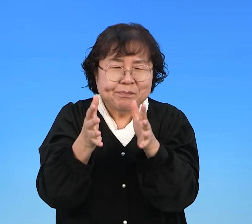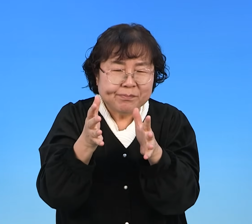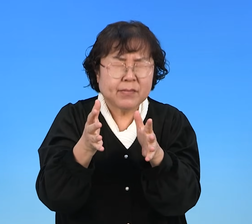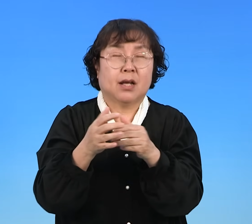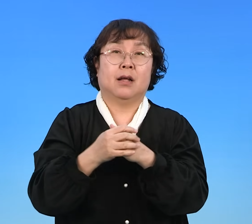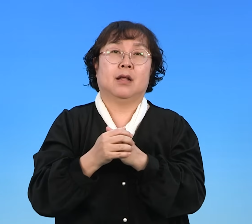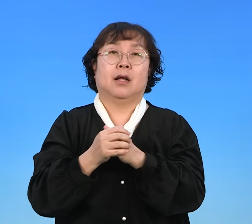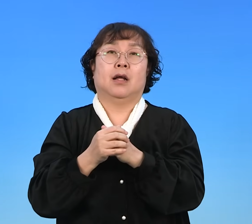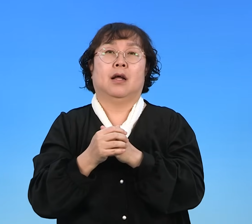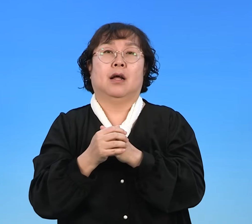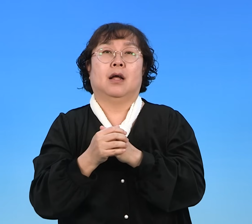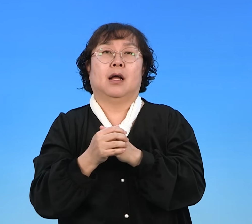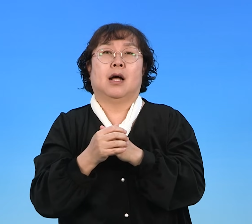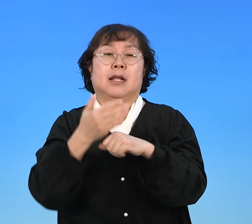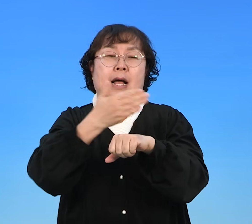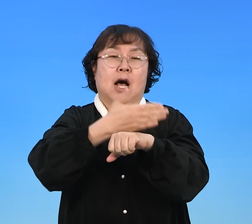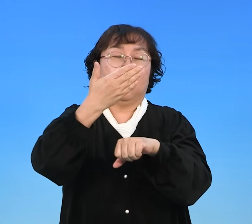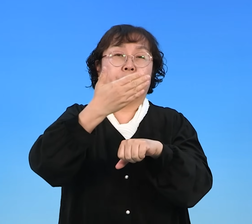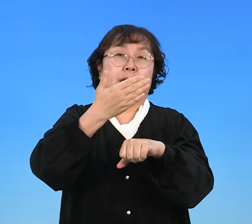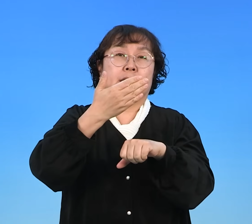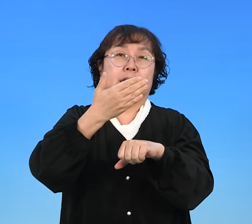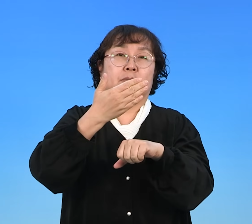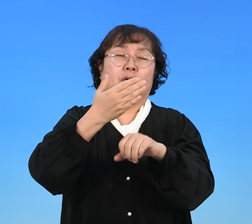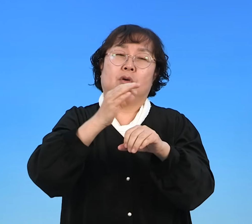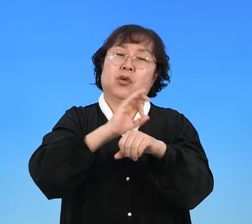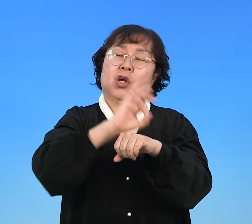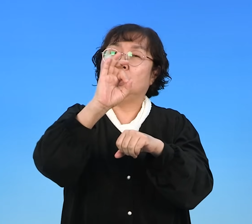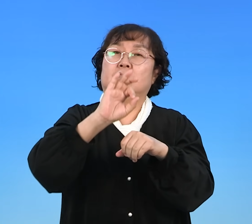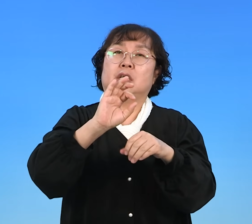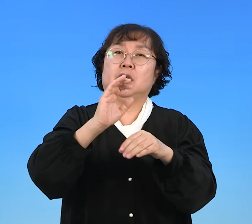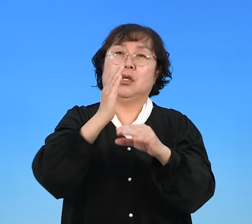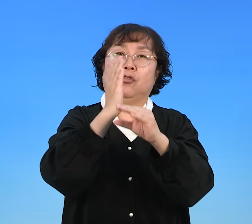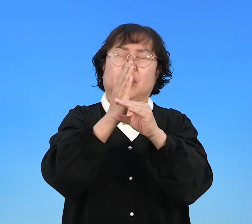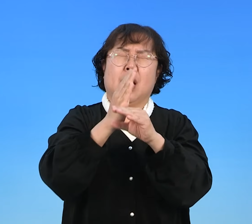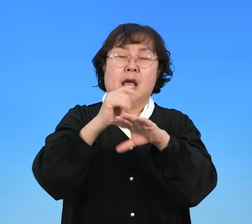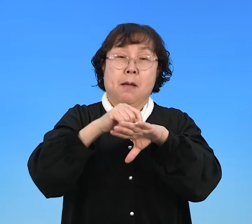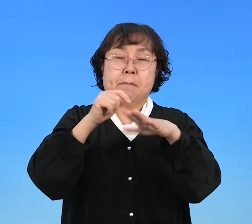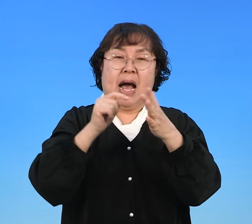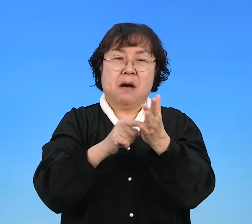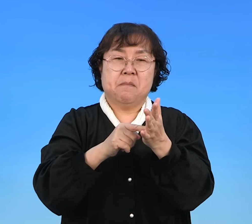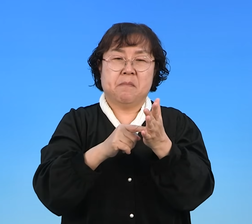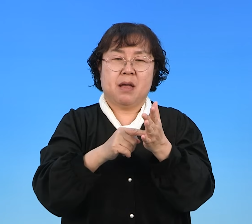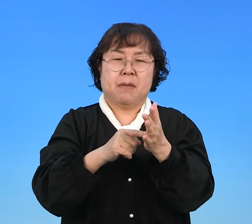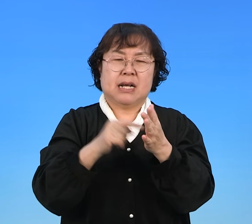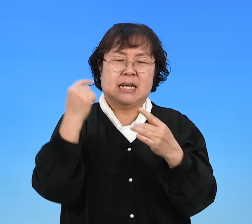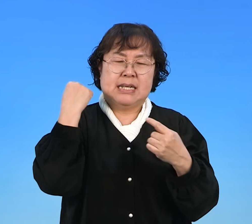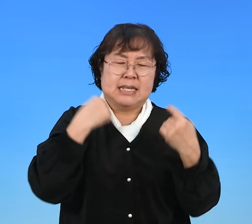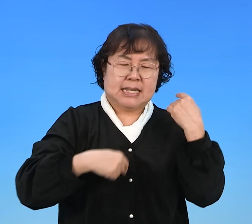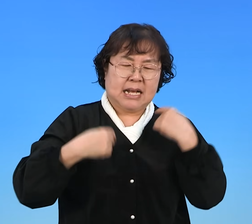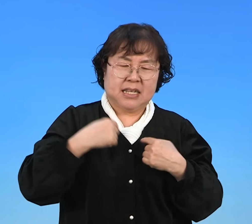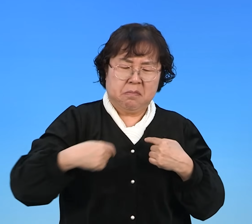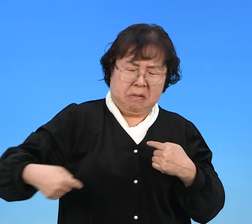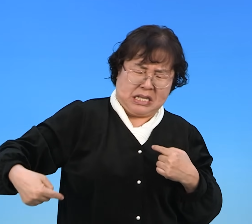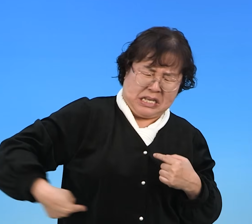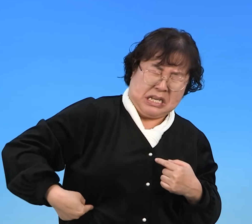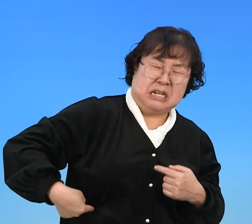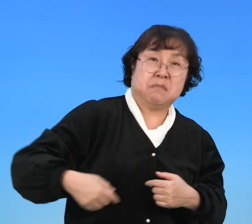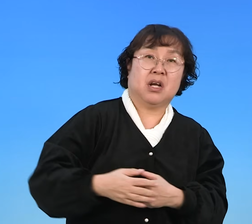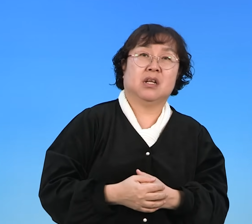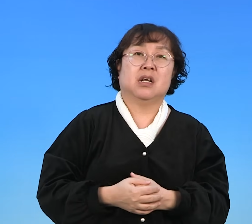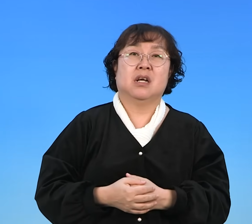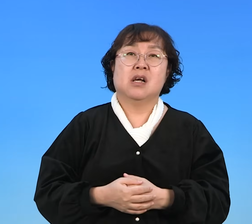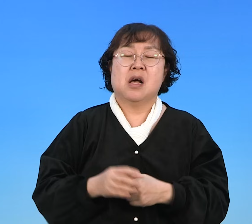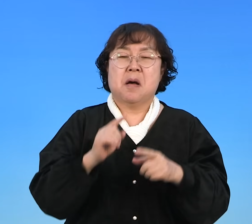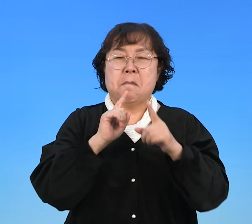한 9시, 10시 중간에 어떤 집사님이 툭 마음을 긁어 놓으면 그날은 이제